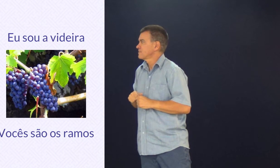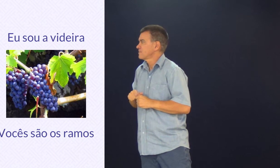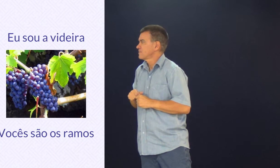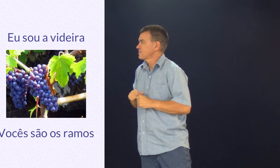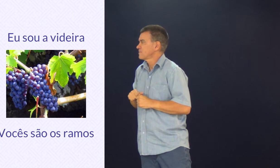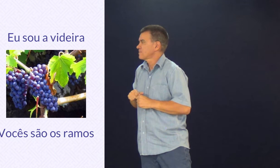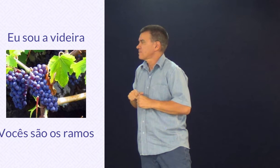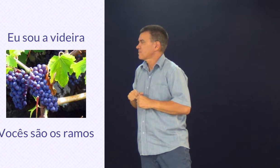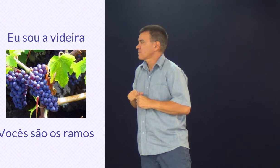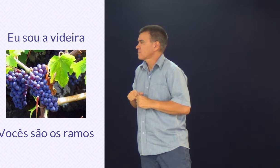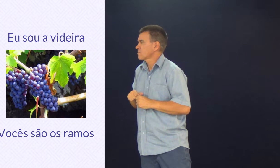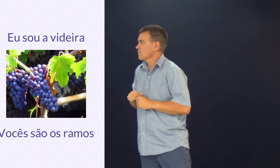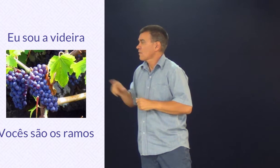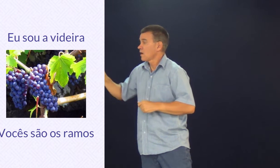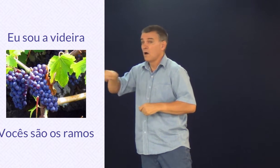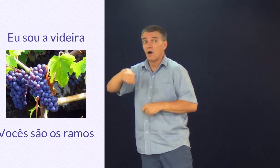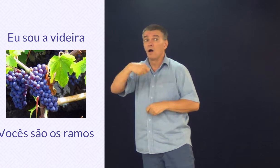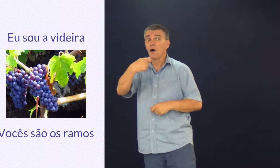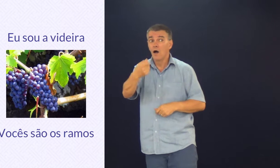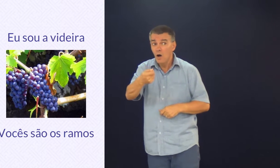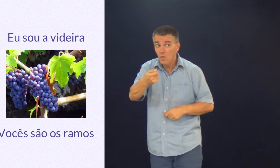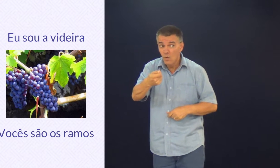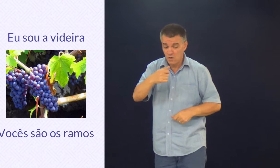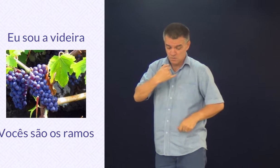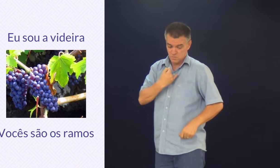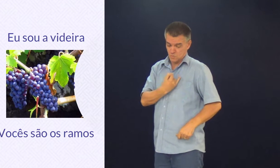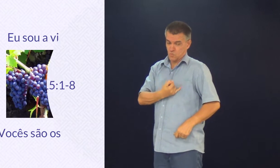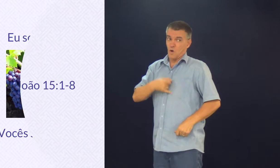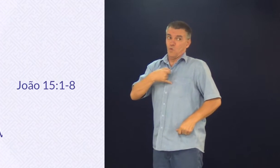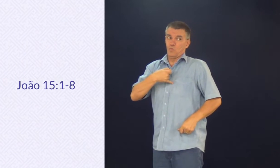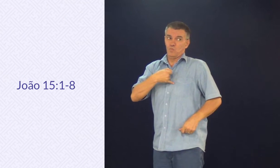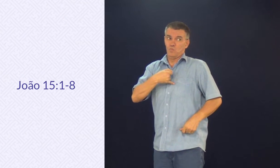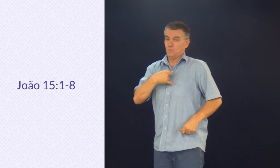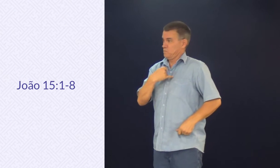a bola só joão